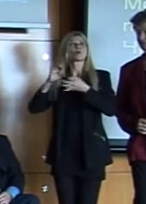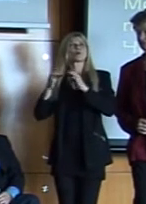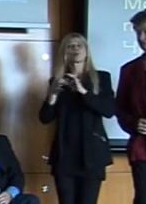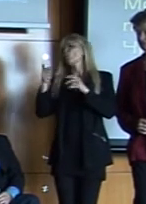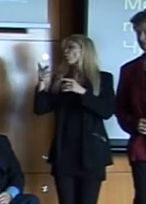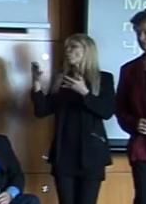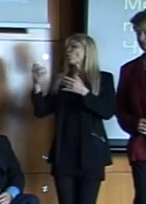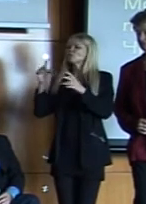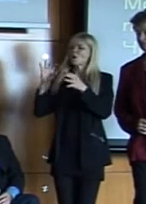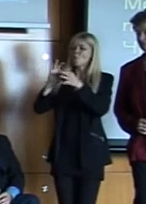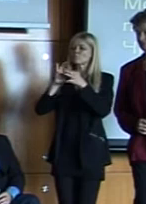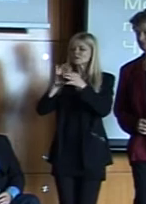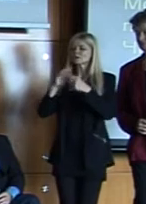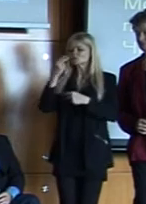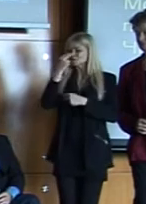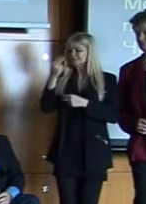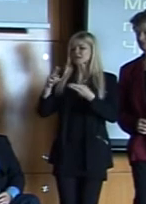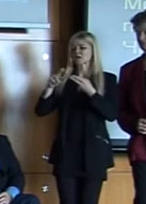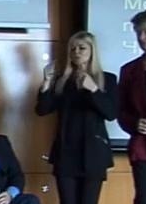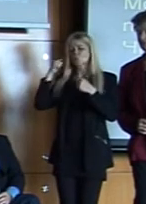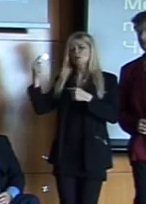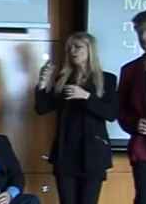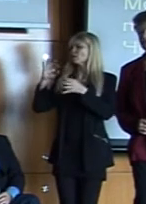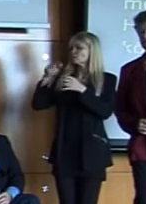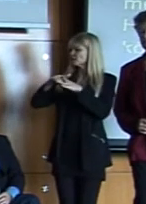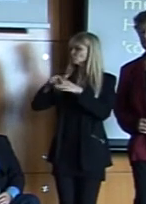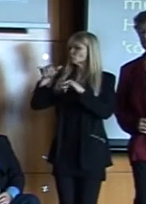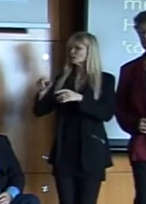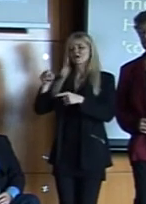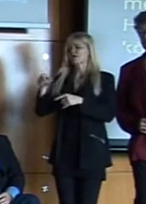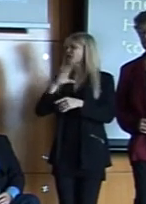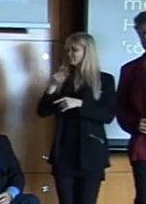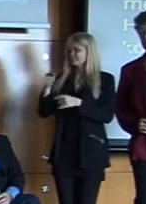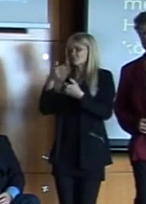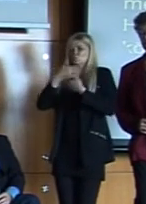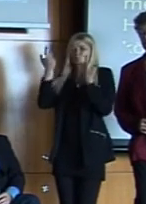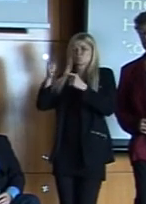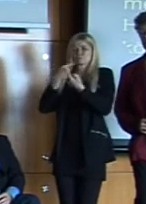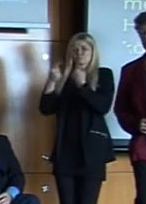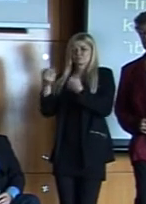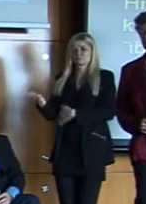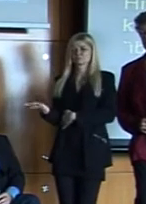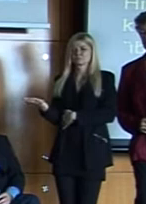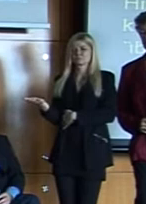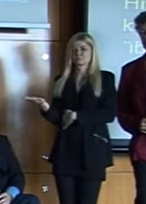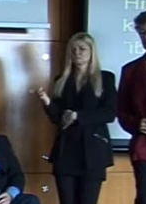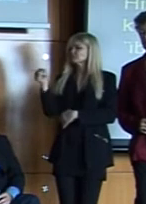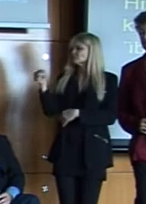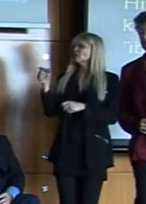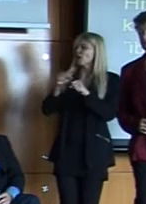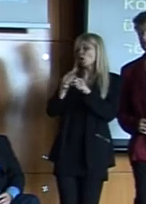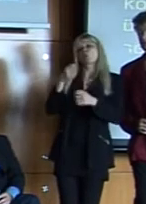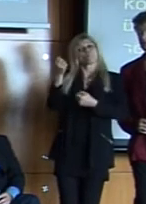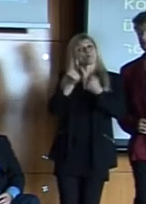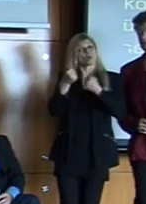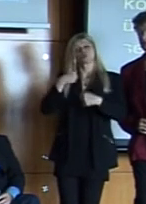wird selten gesprochen. Krasses Beispiel, das ich selbst politisch teilweise mitzuverantworten hatte, war der